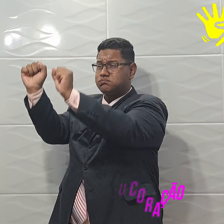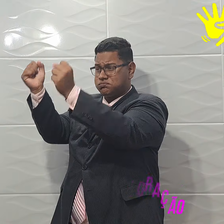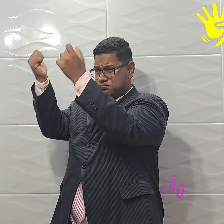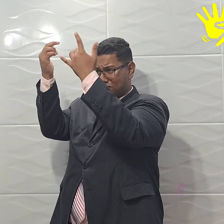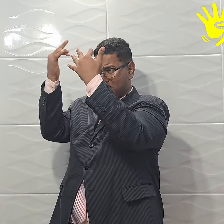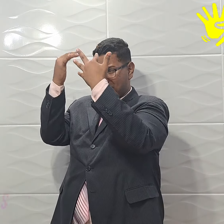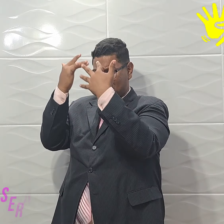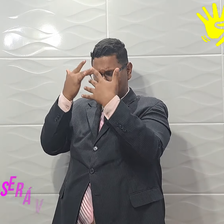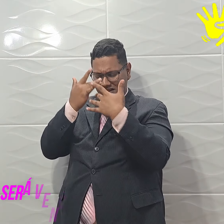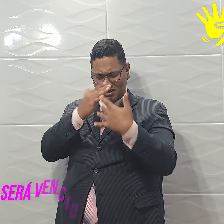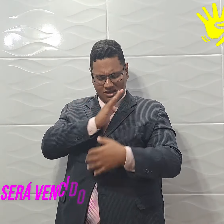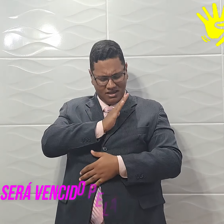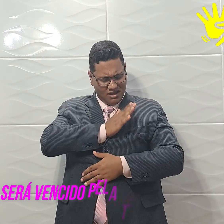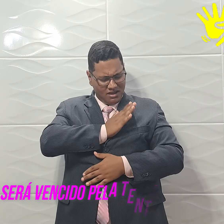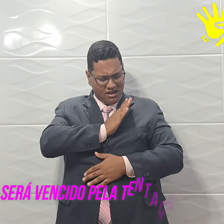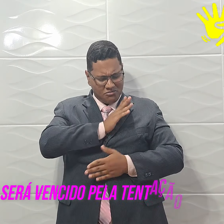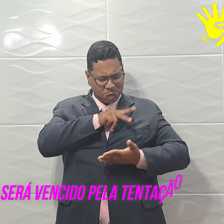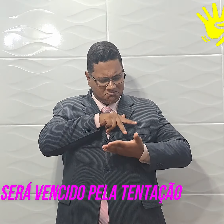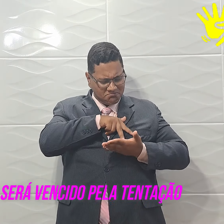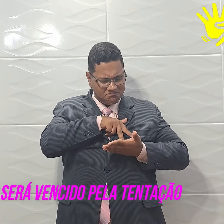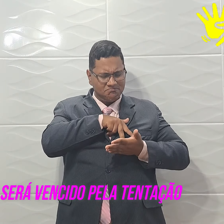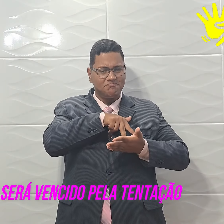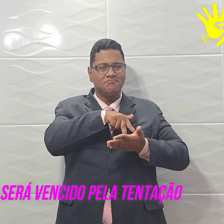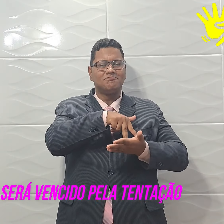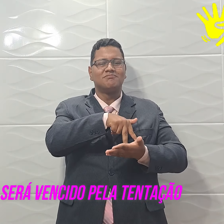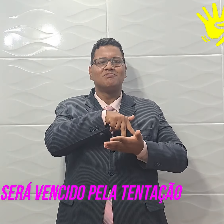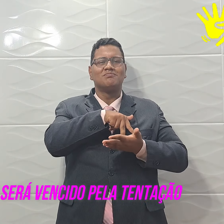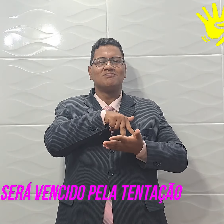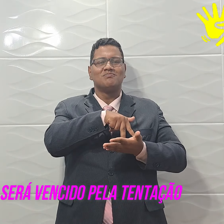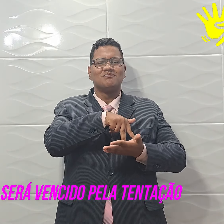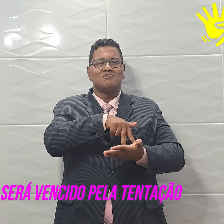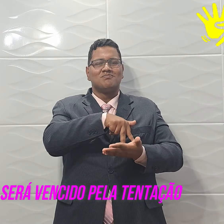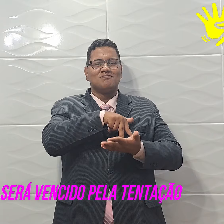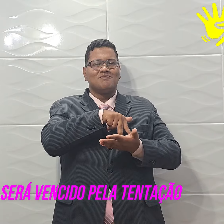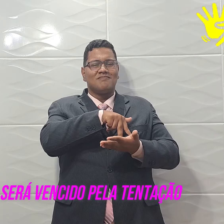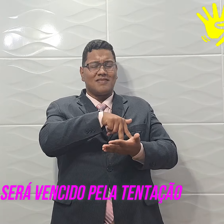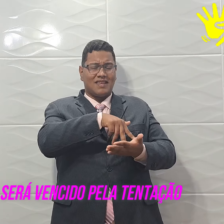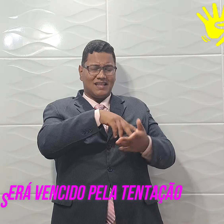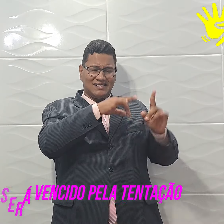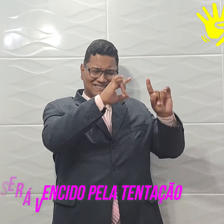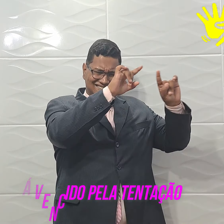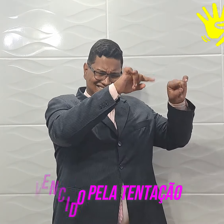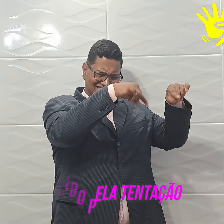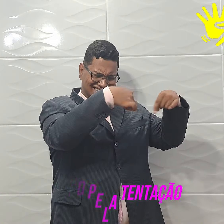Não será vencido pela tentação